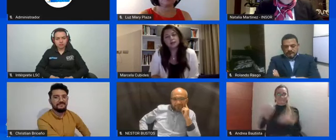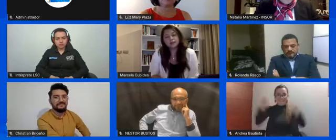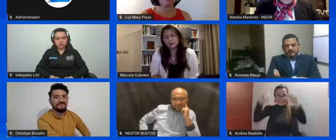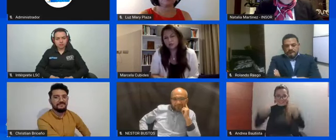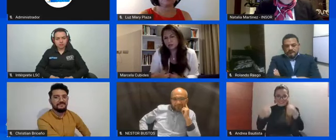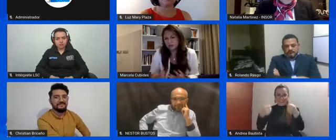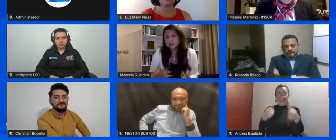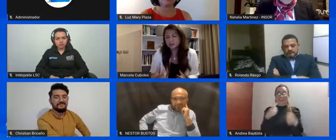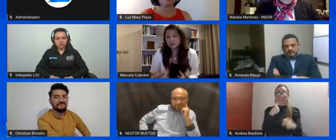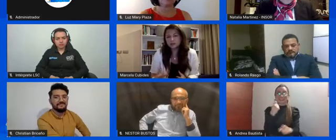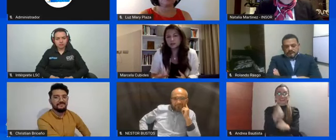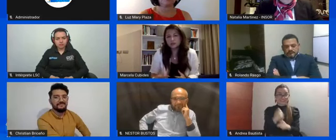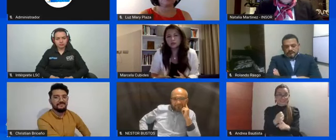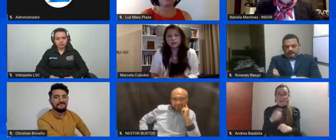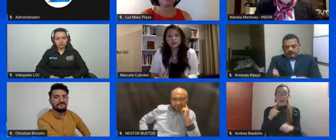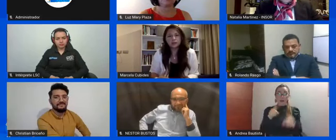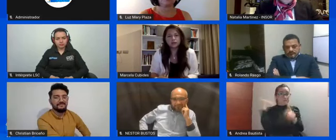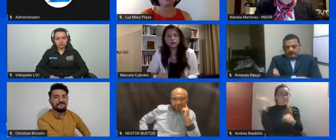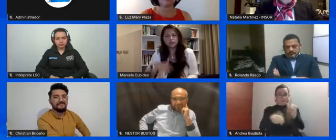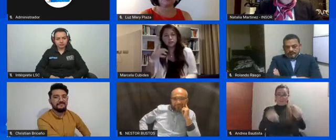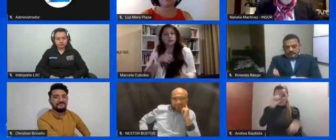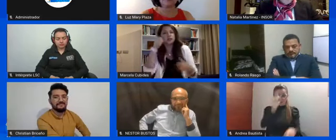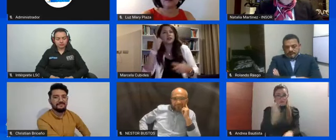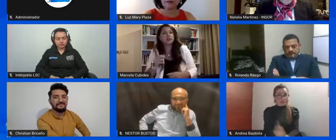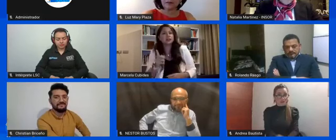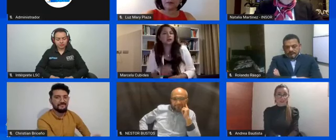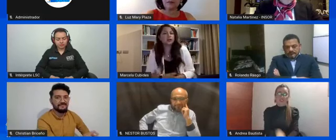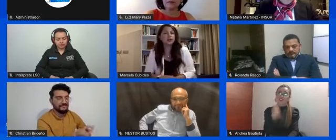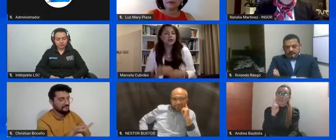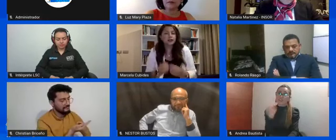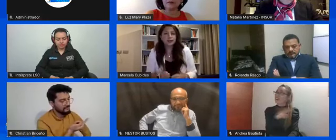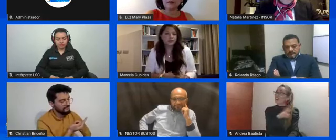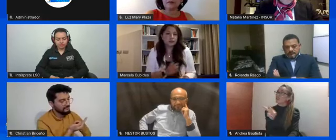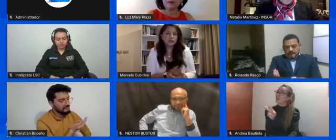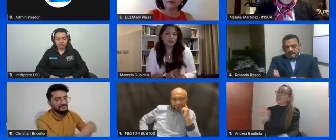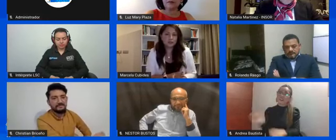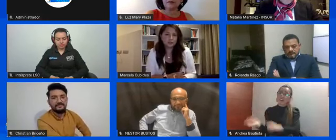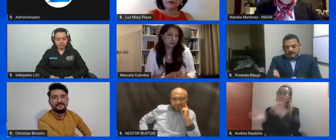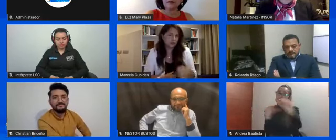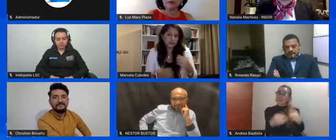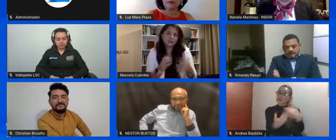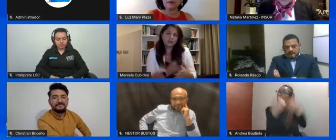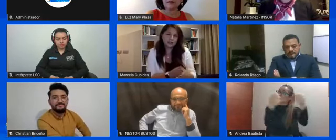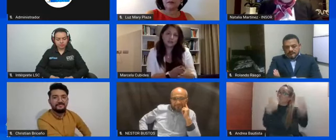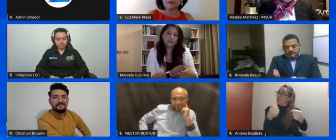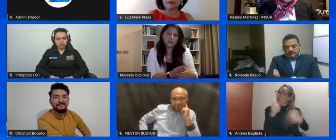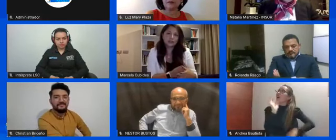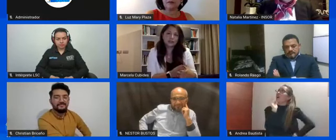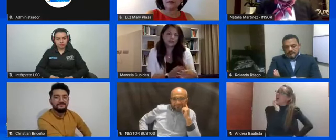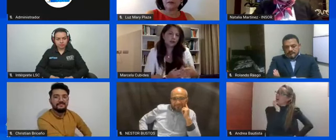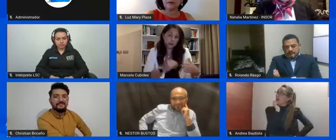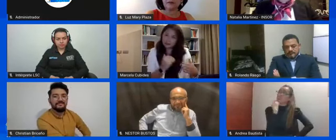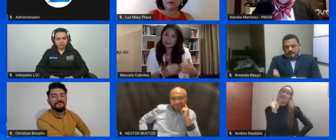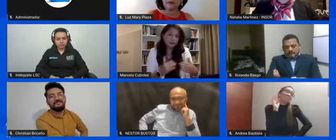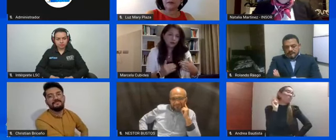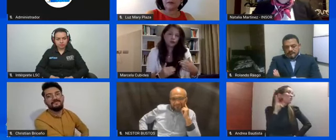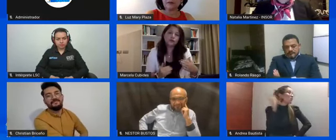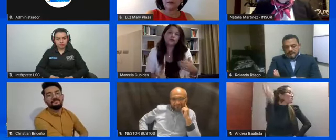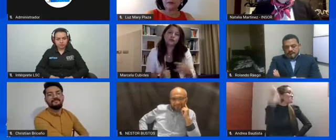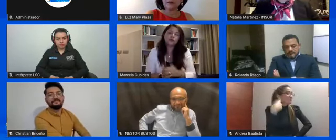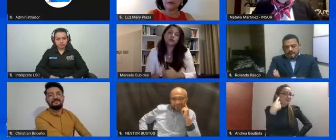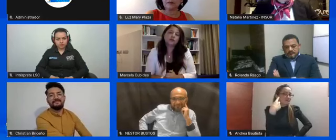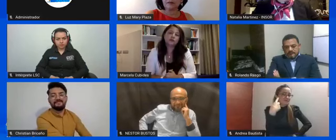gente atrás no sabe. A veces se asume que es solamente una decisión de la directora, vamos a hacer esto, ¿no? Atrás de él, vamos a hacer esto, hay